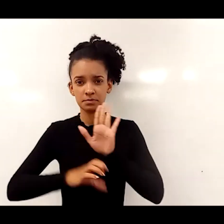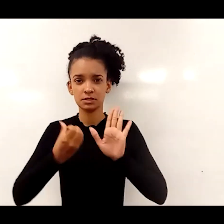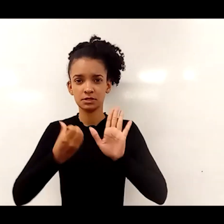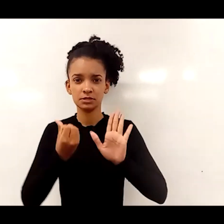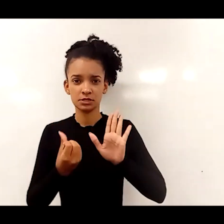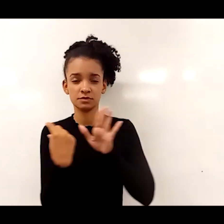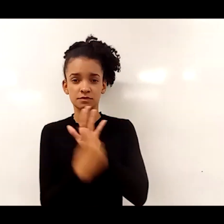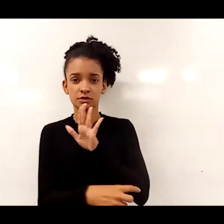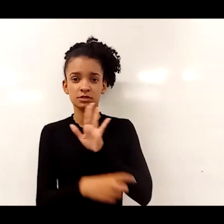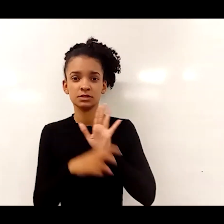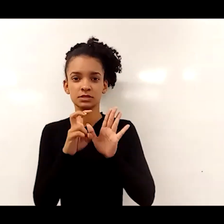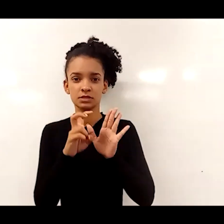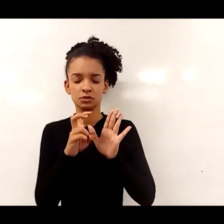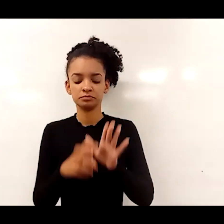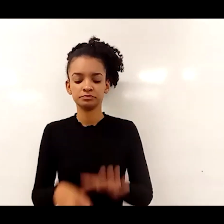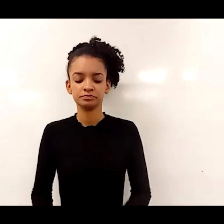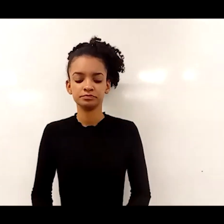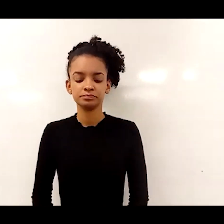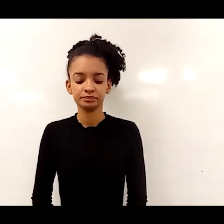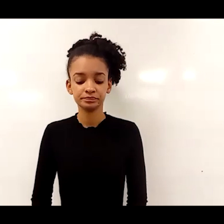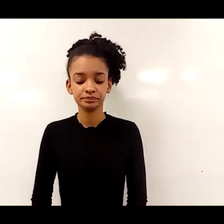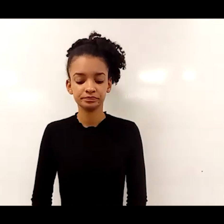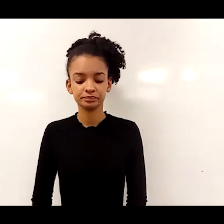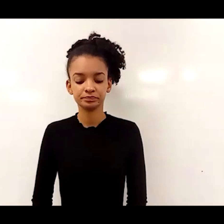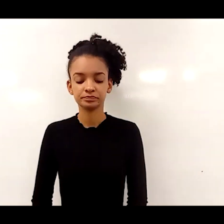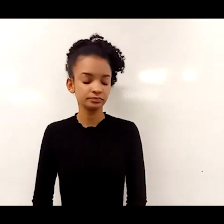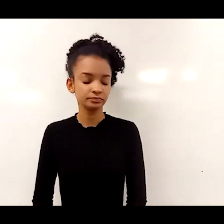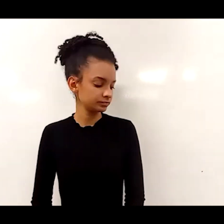hein? Vamos lá.